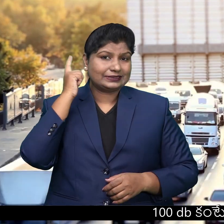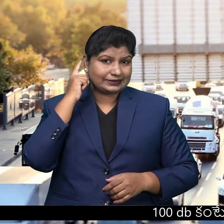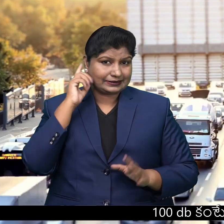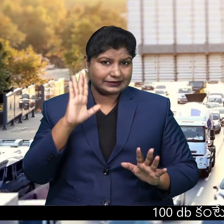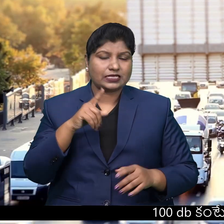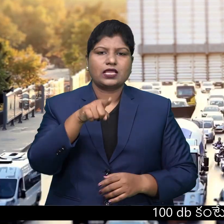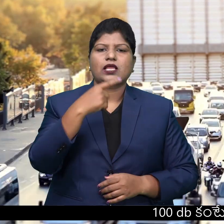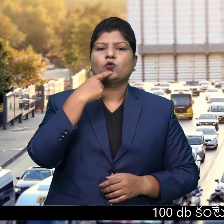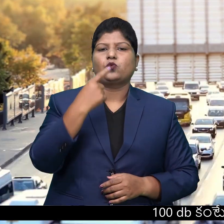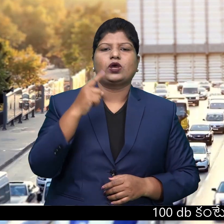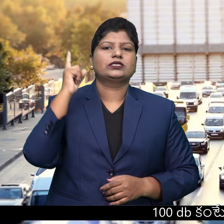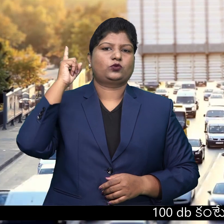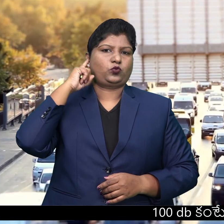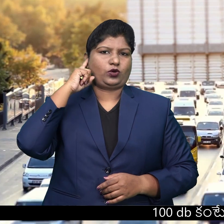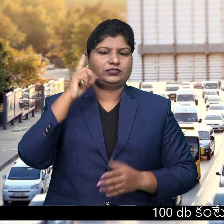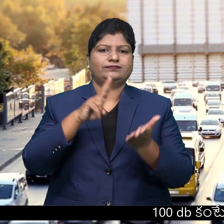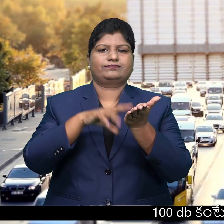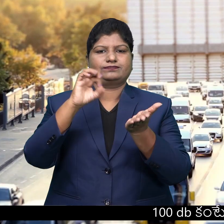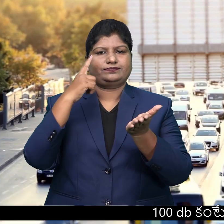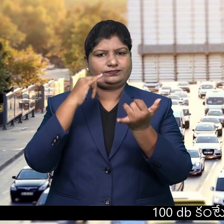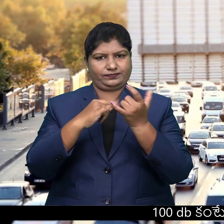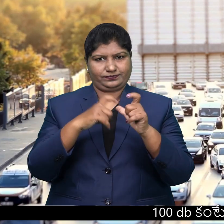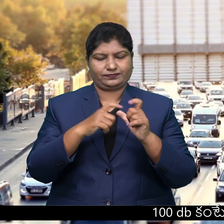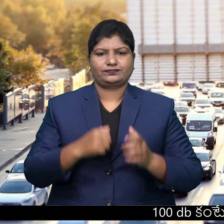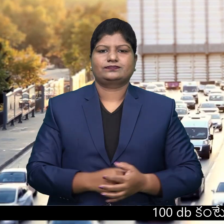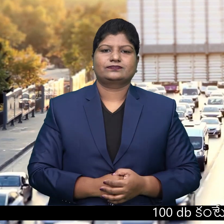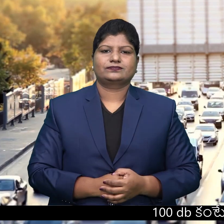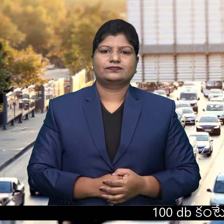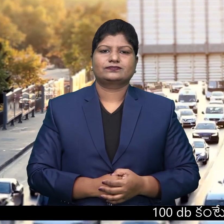100 dB కంటే ఎక్కువ తీవ్రత కలిగిన